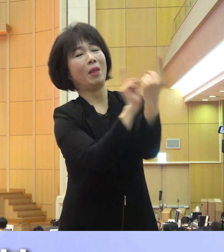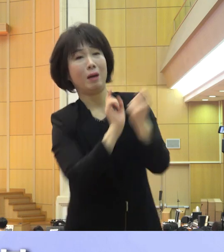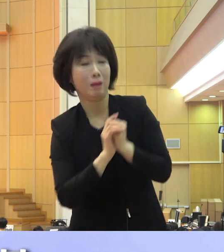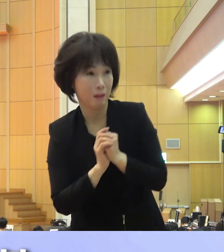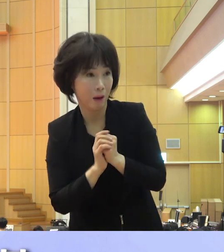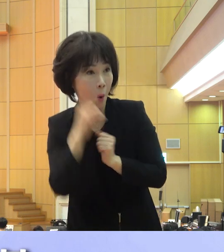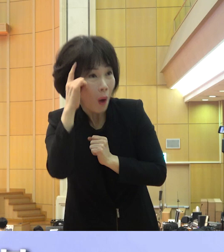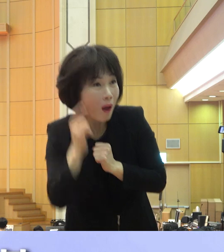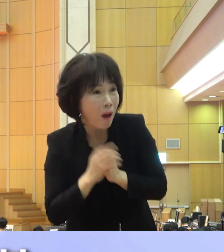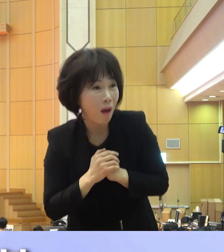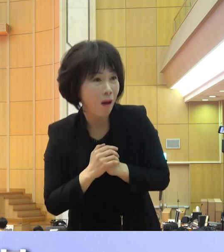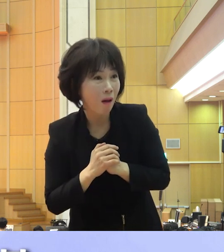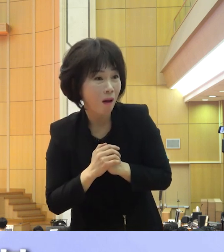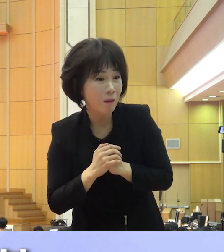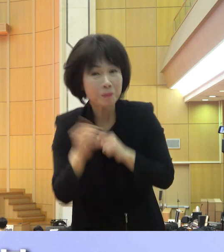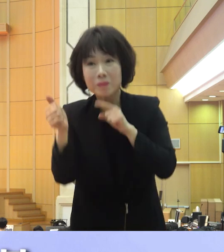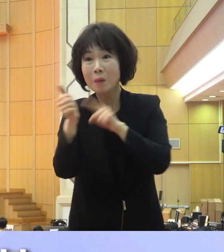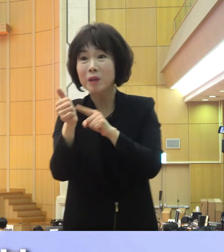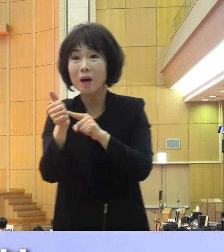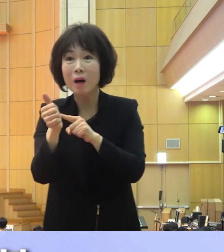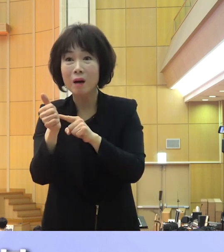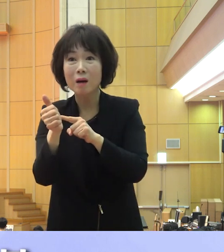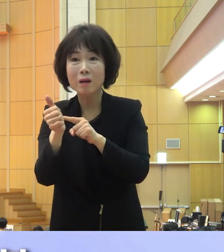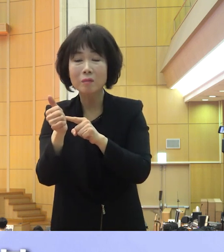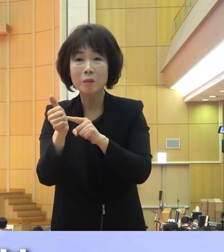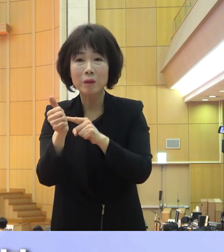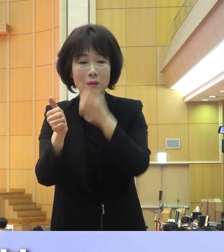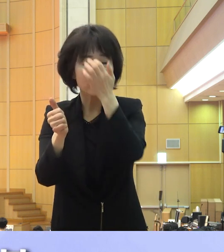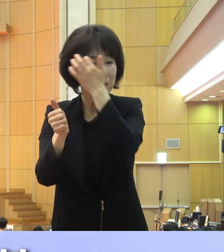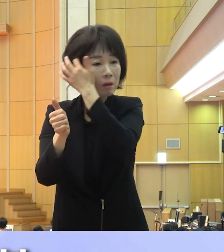니고데모란 사람은 그 당시에